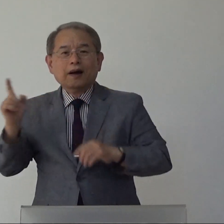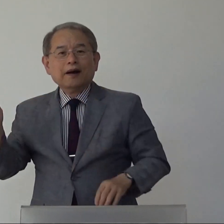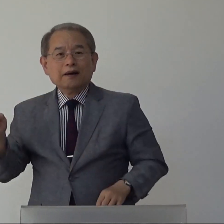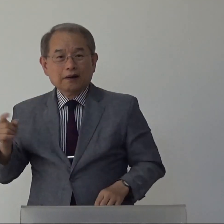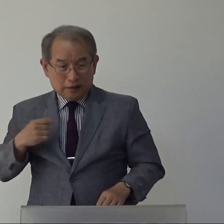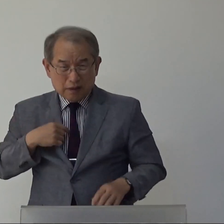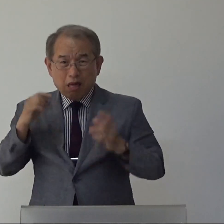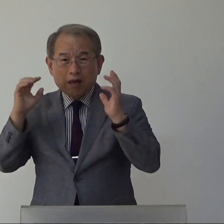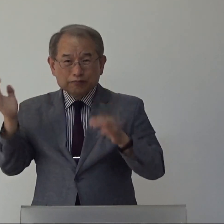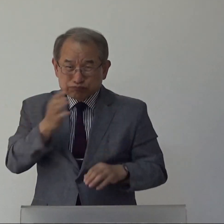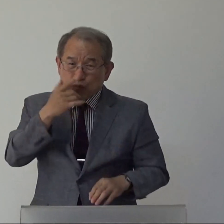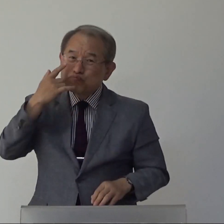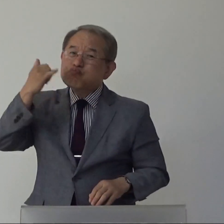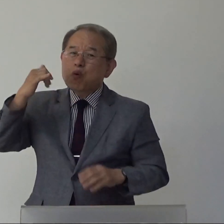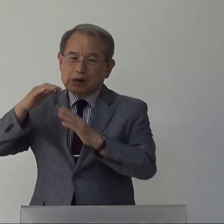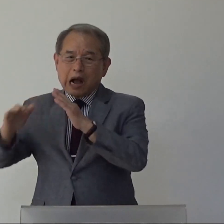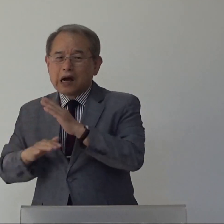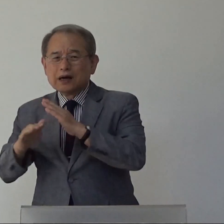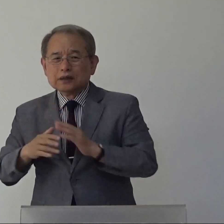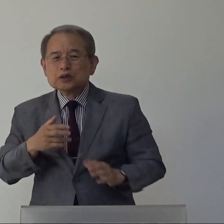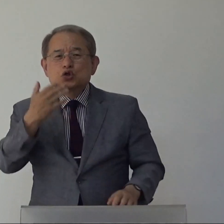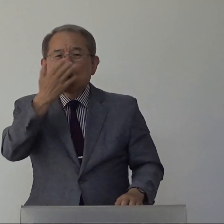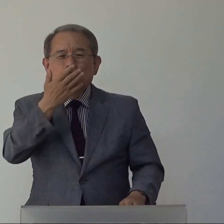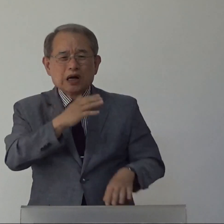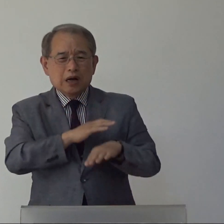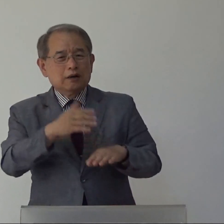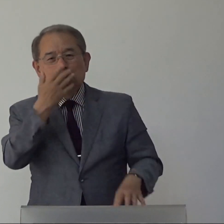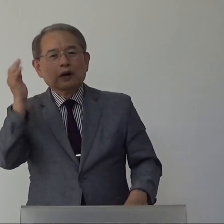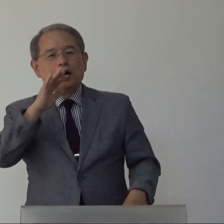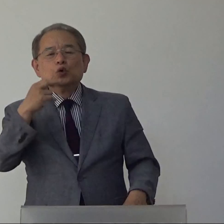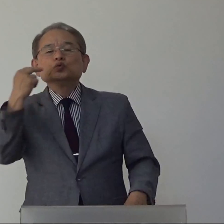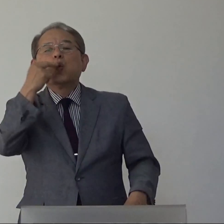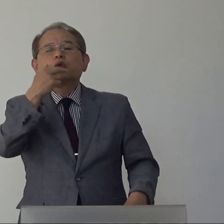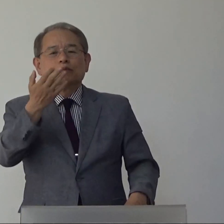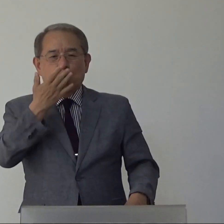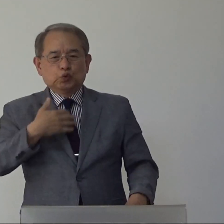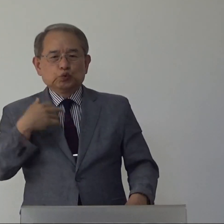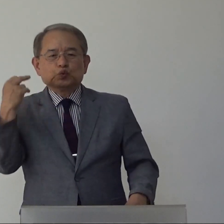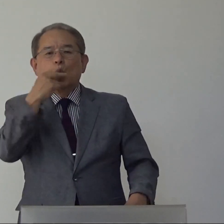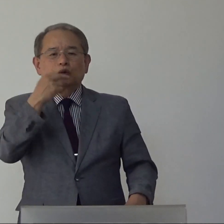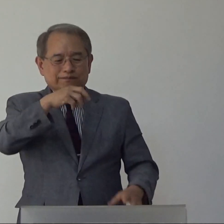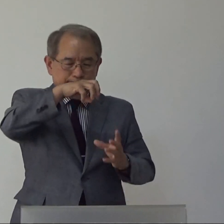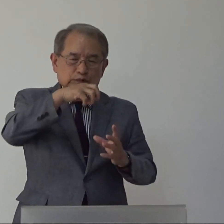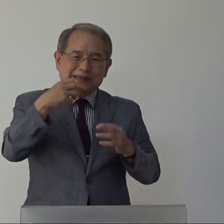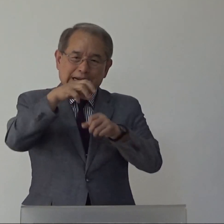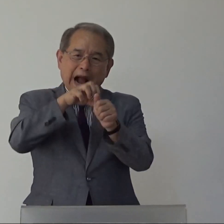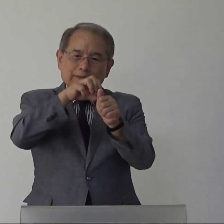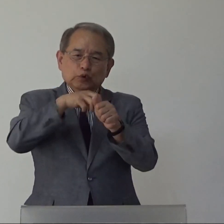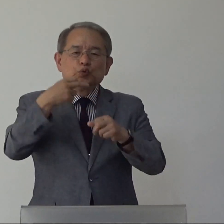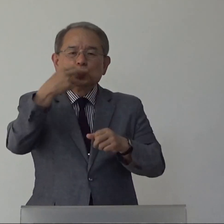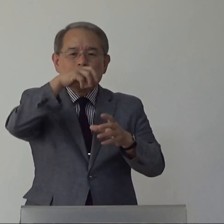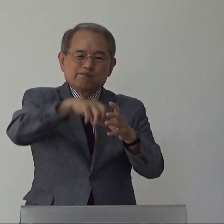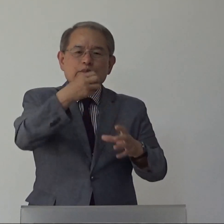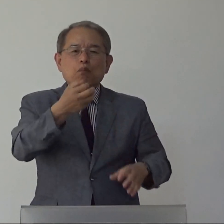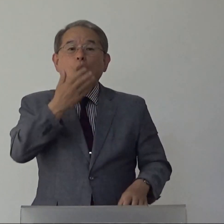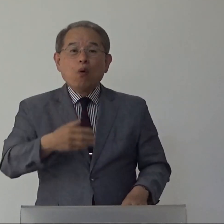아내가 감자 옆에 설탕을 넣었는데 남편은 설탕을 넣어? 우리 집은 설탕을 안